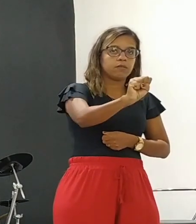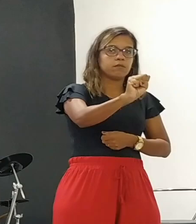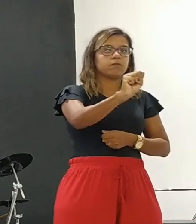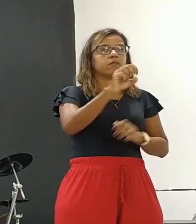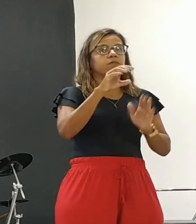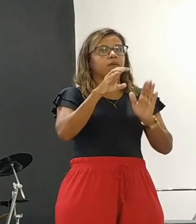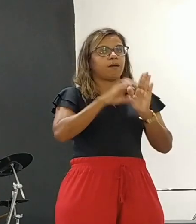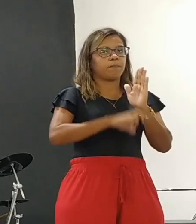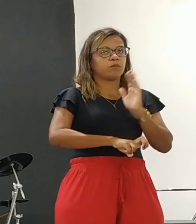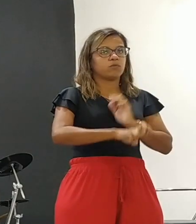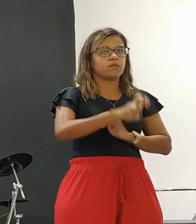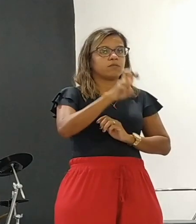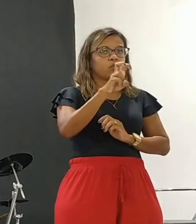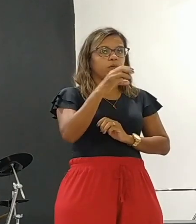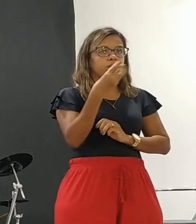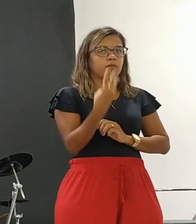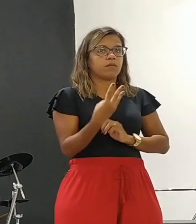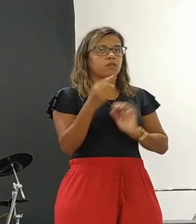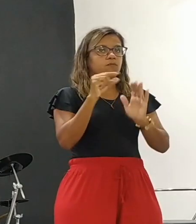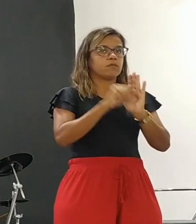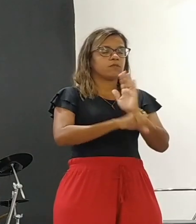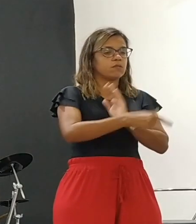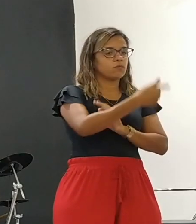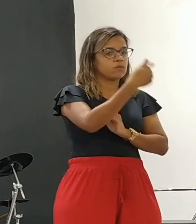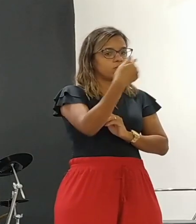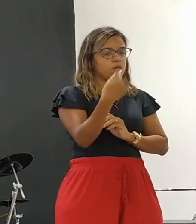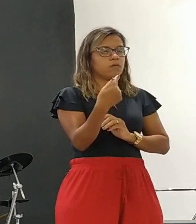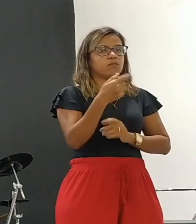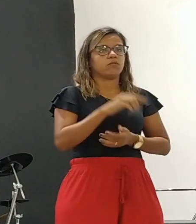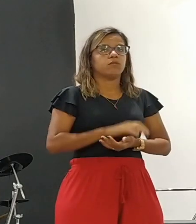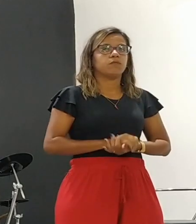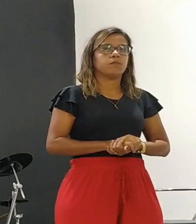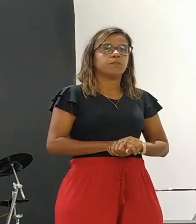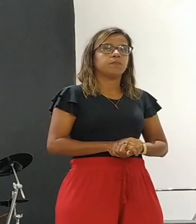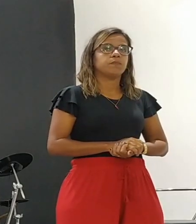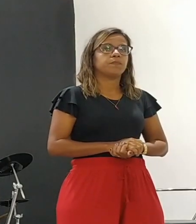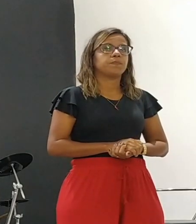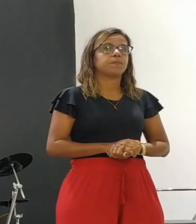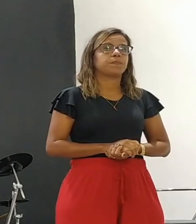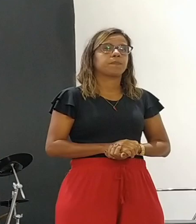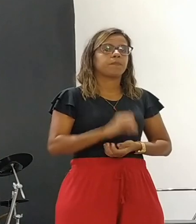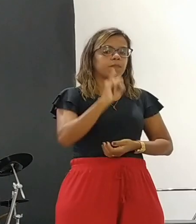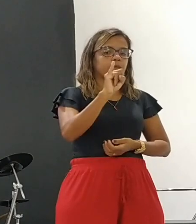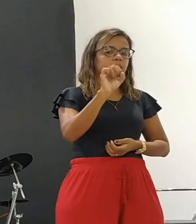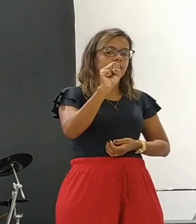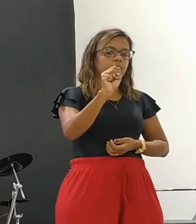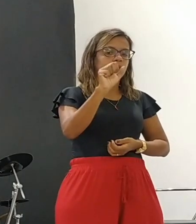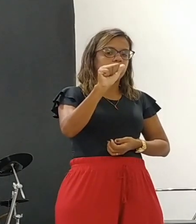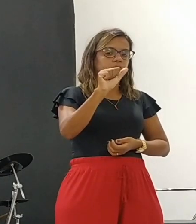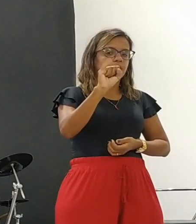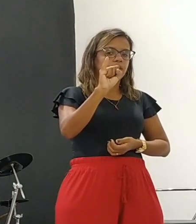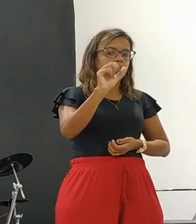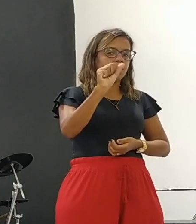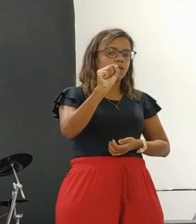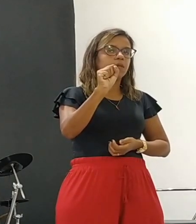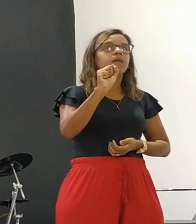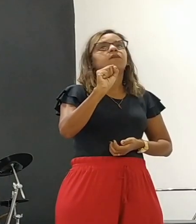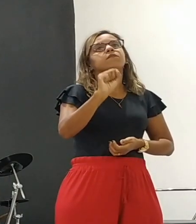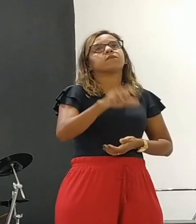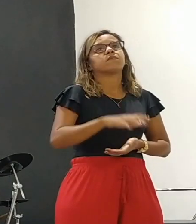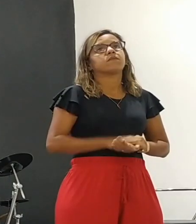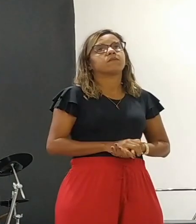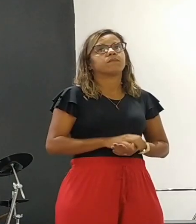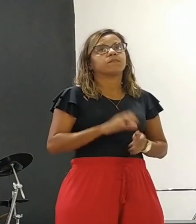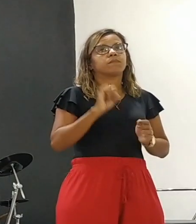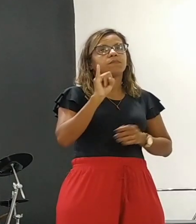irmão. Isaías 53:7. Traz o cordeiro, um cabrito, sem mácula, sem mancha, de 1 ano, o qual